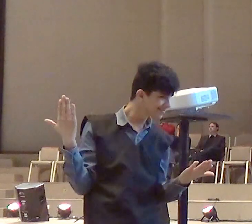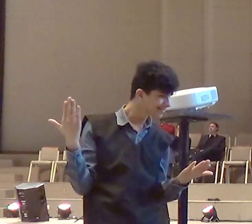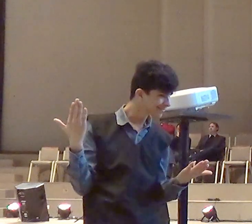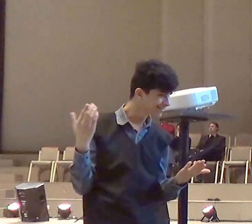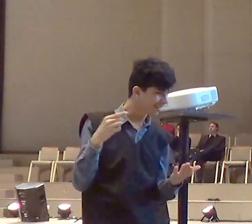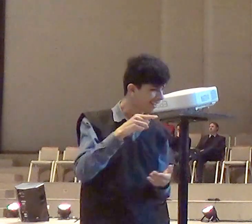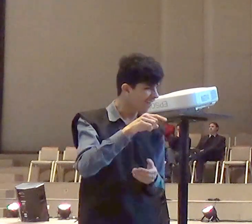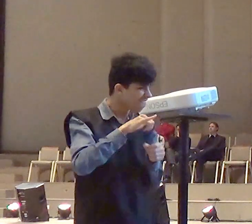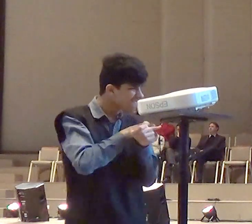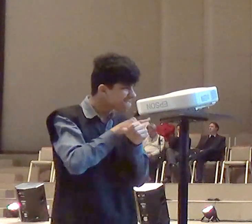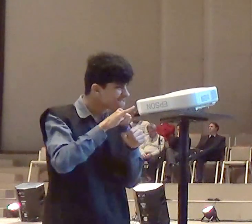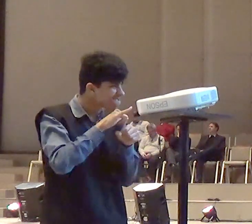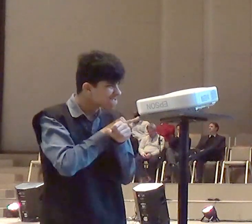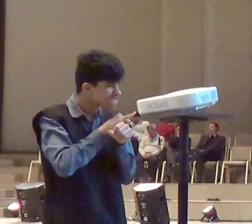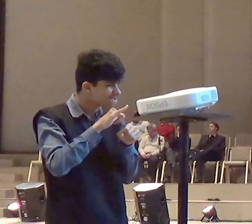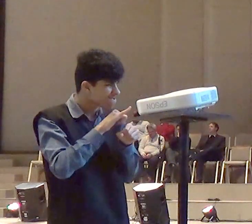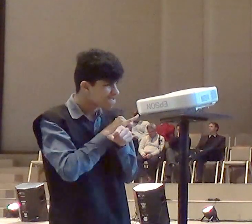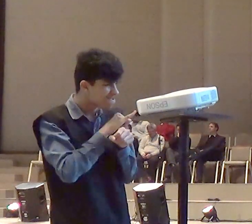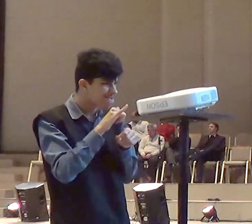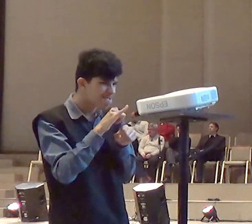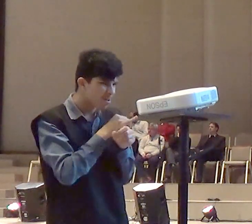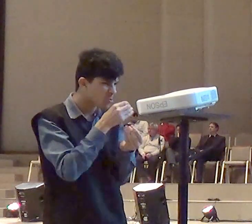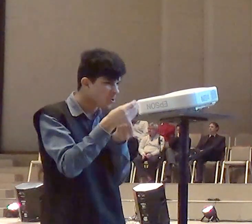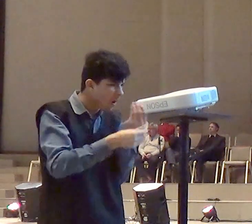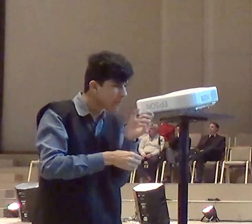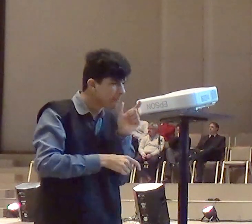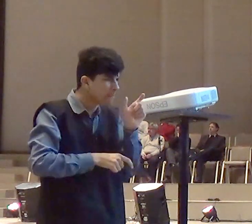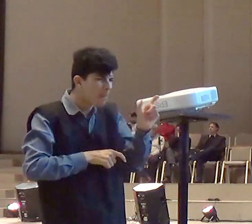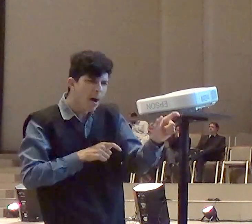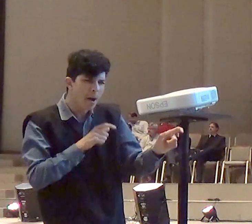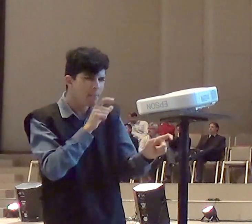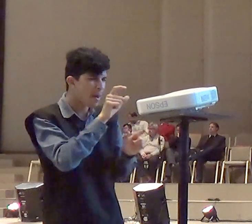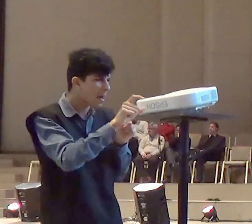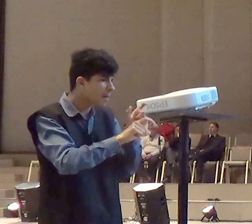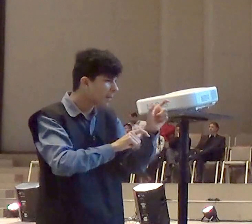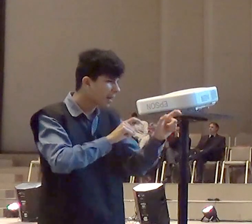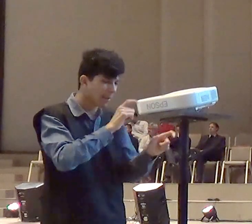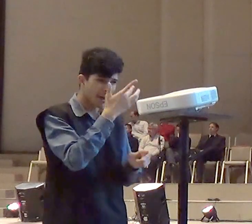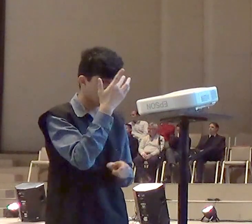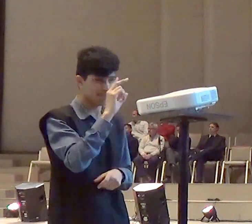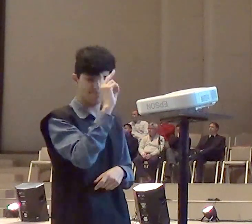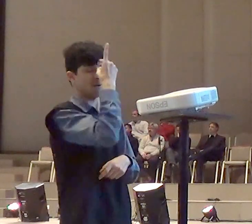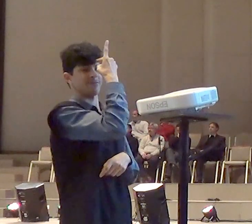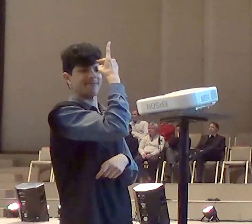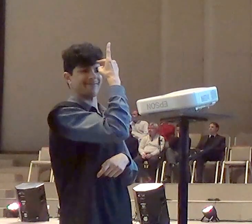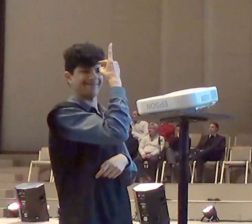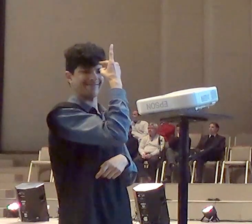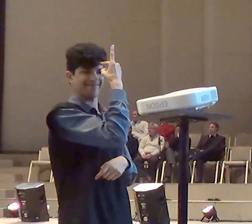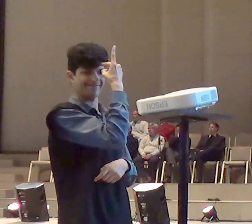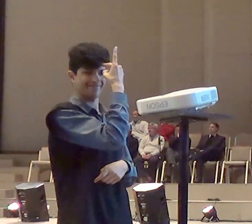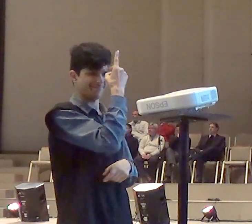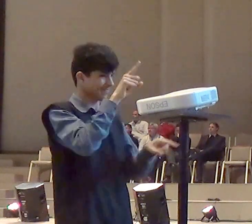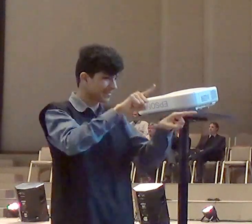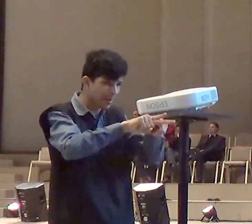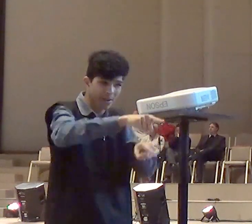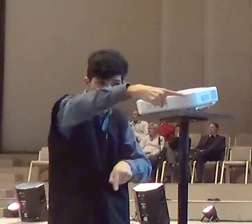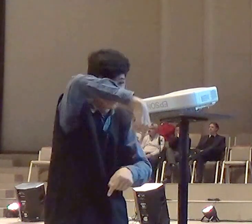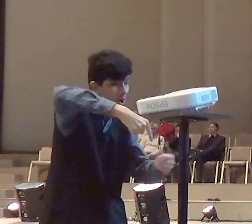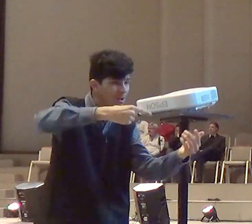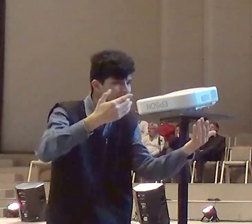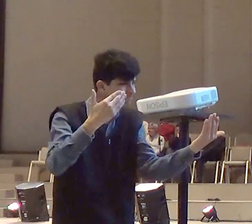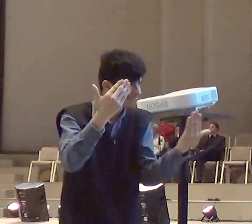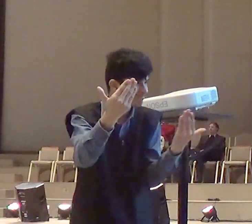ter um gostinho de rebelião para com Deus sempre afinal de contas tudo